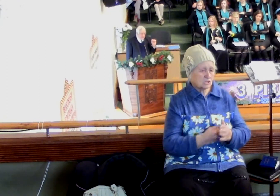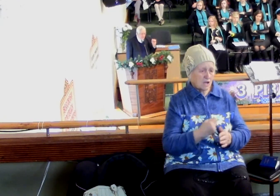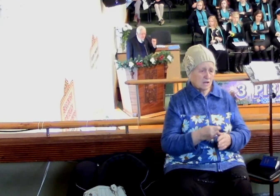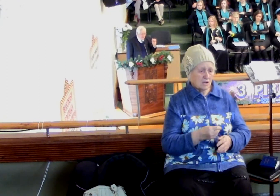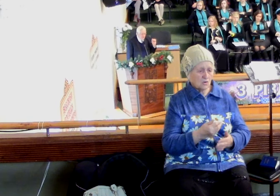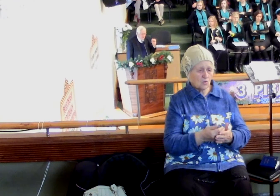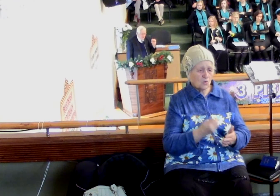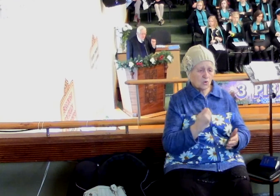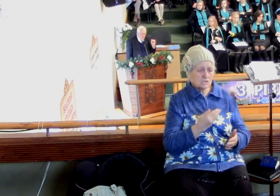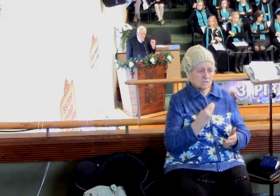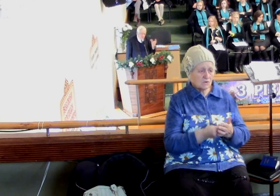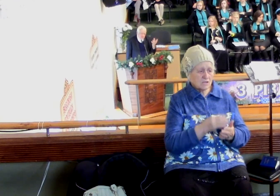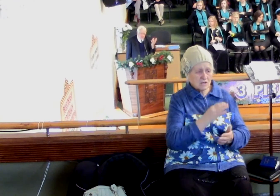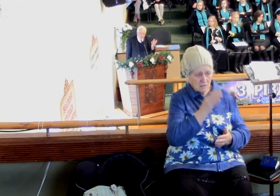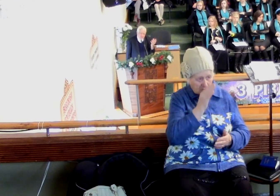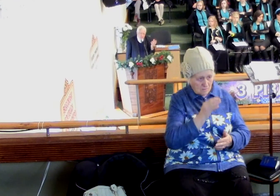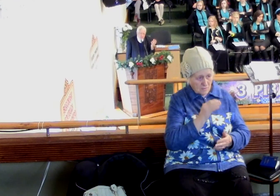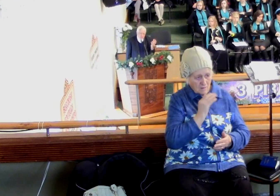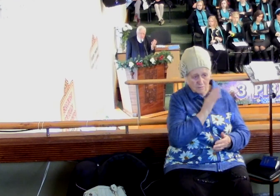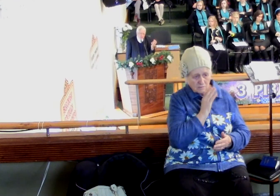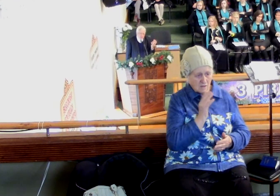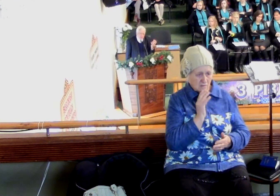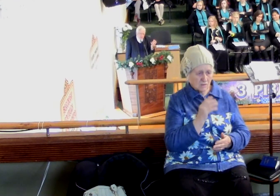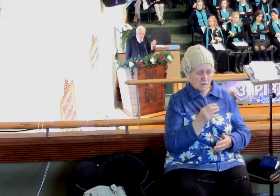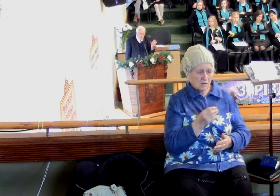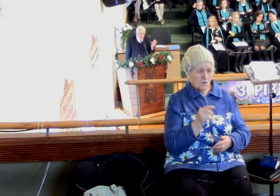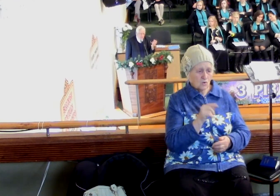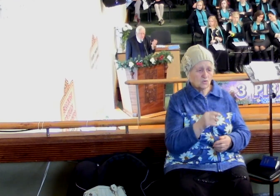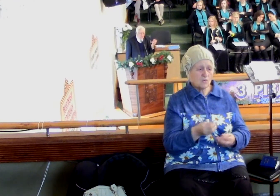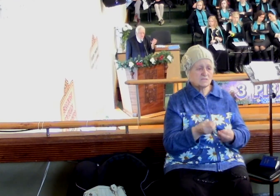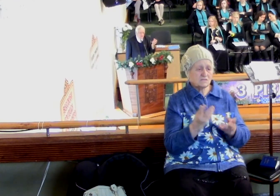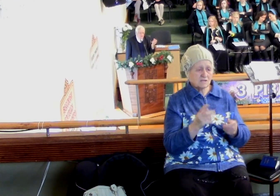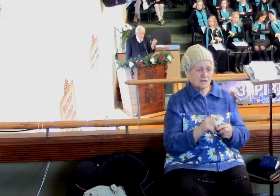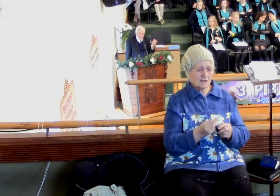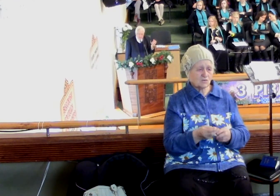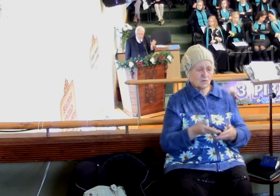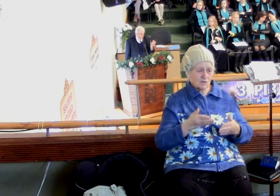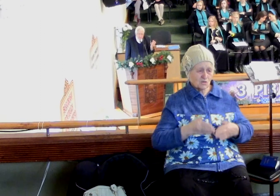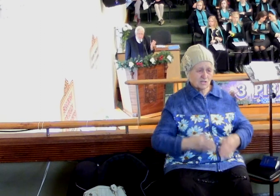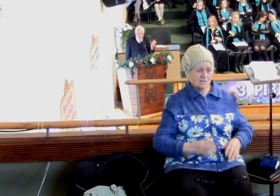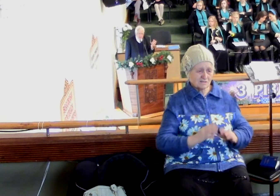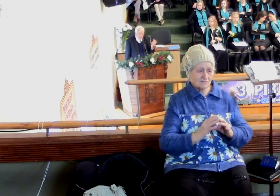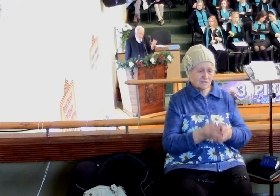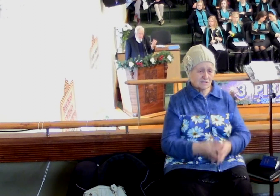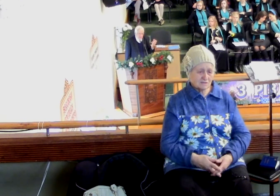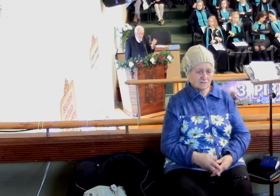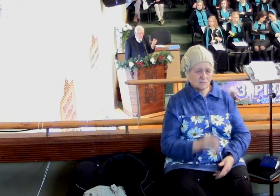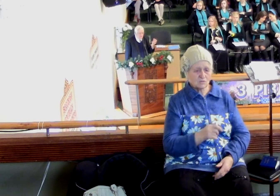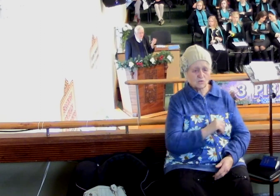мам своих. О свете, который пришел в мир, потому что сами родители во тьме,